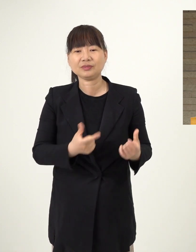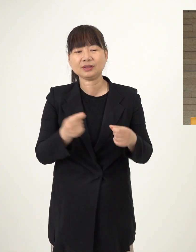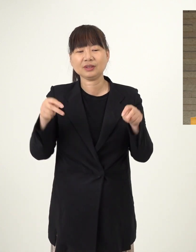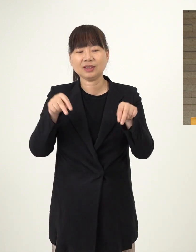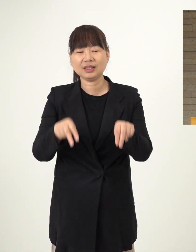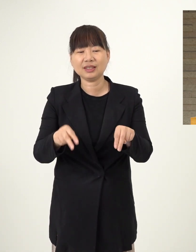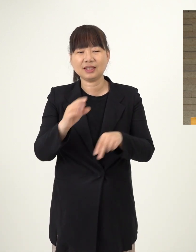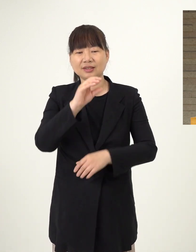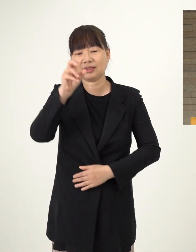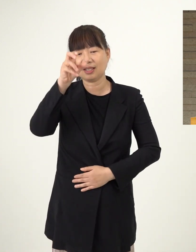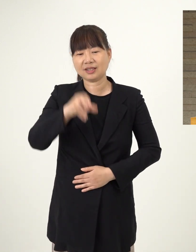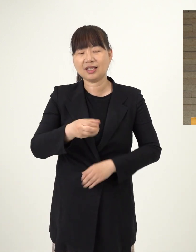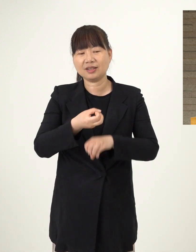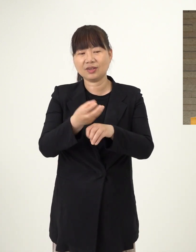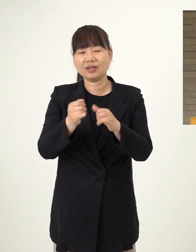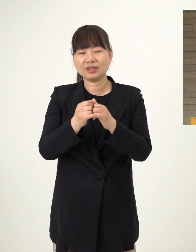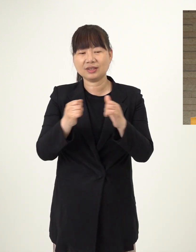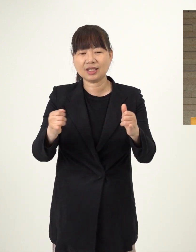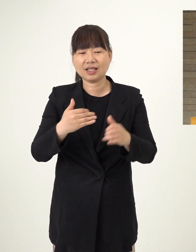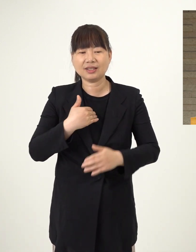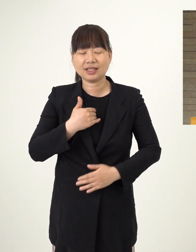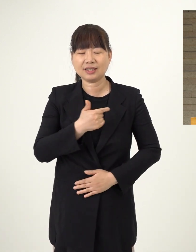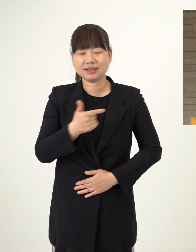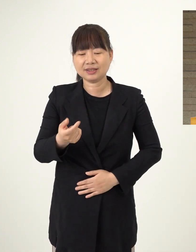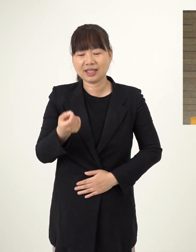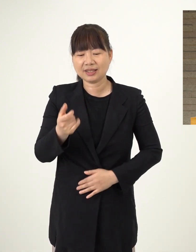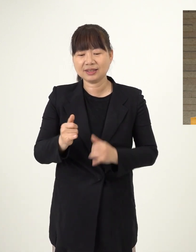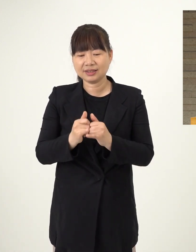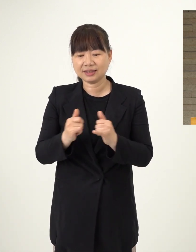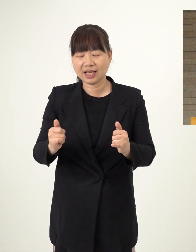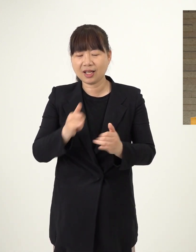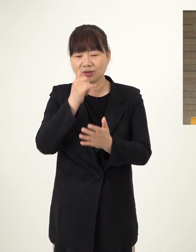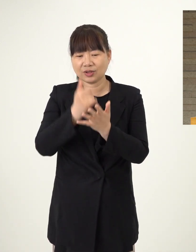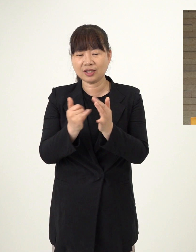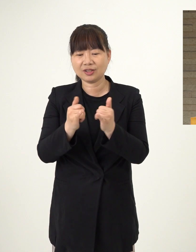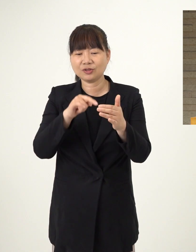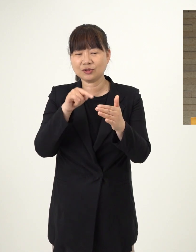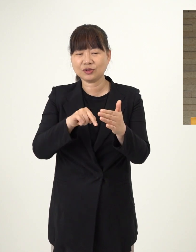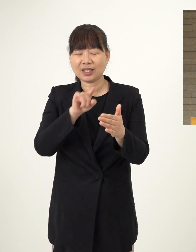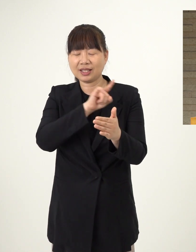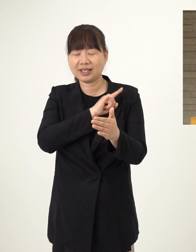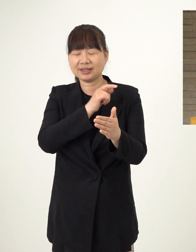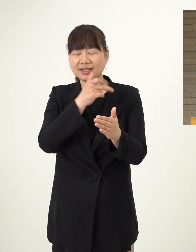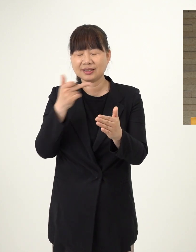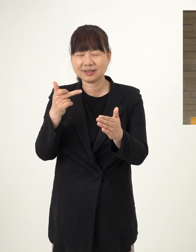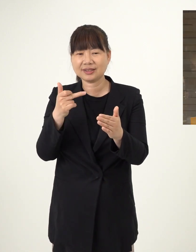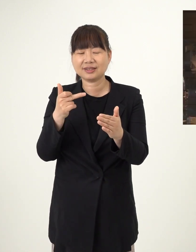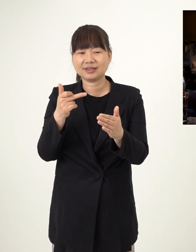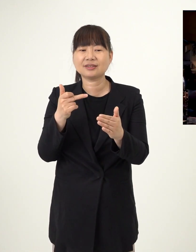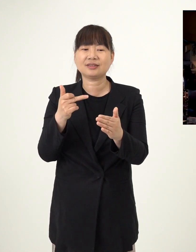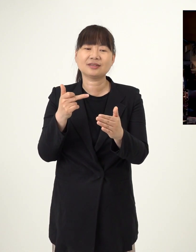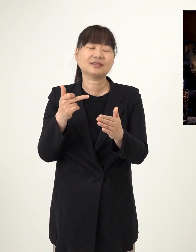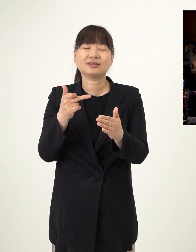십자가의 전달자, 난 지극히 작은 자 죄인 중에 괴수.